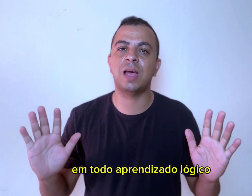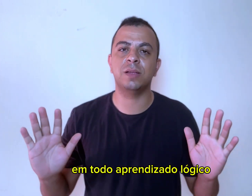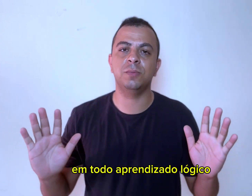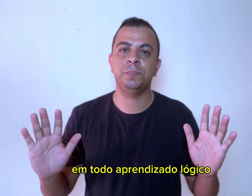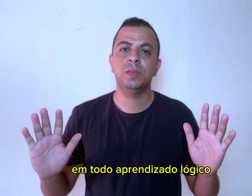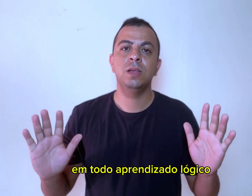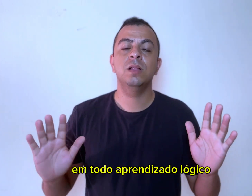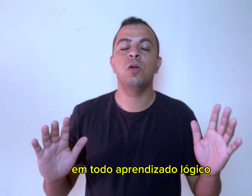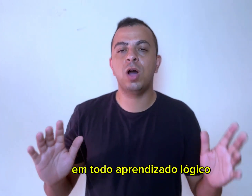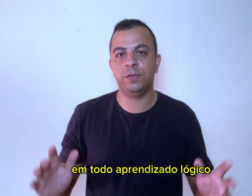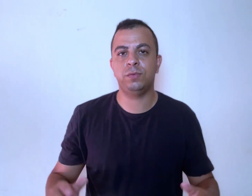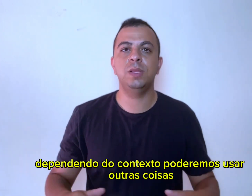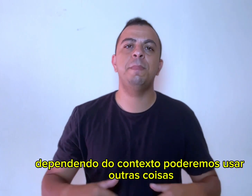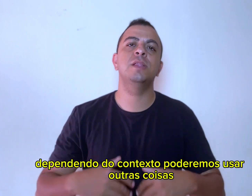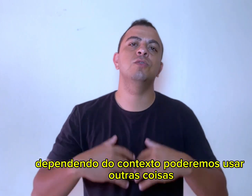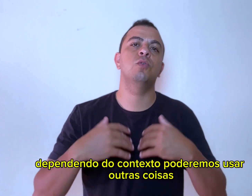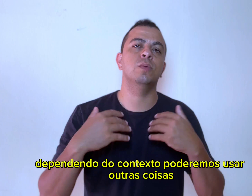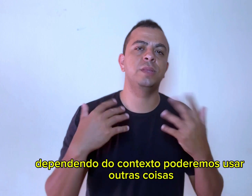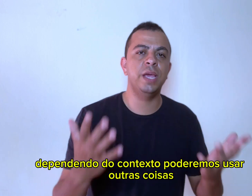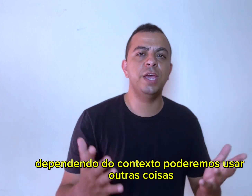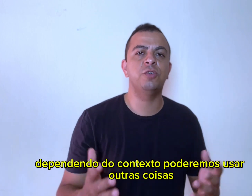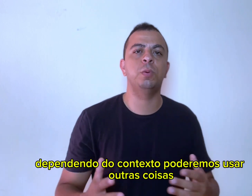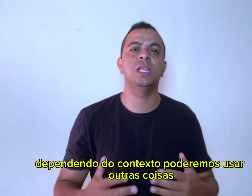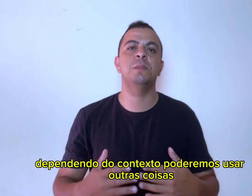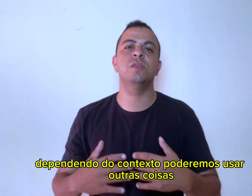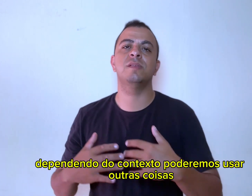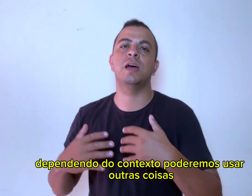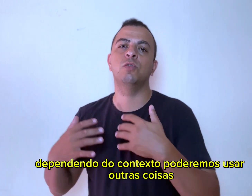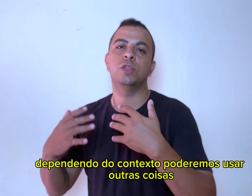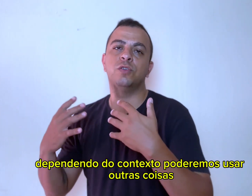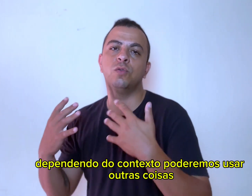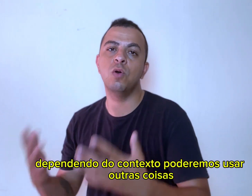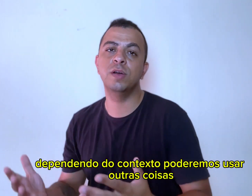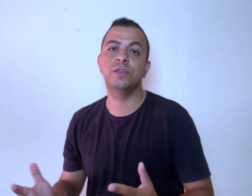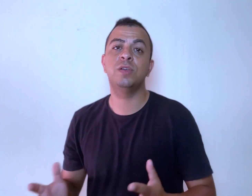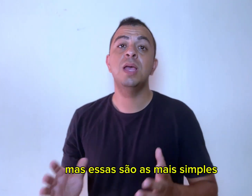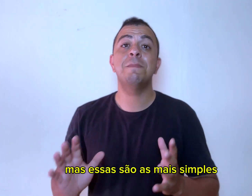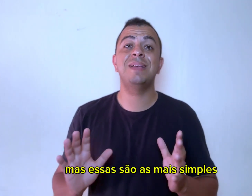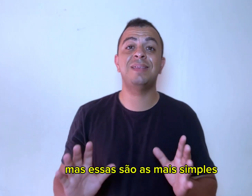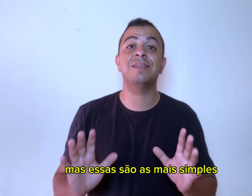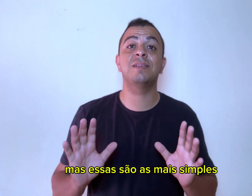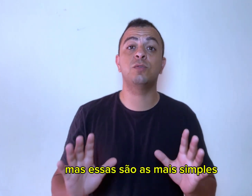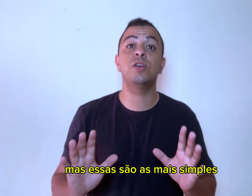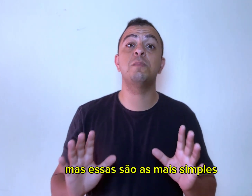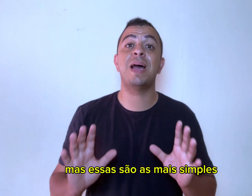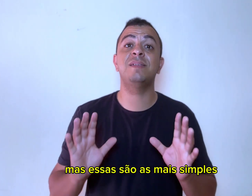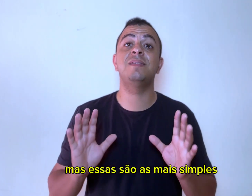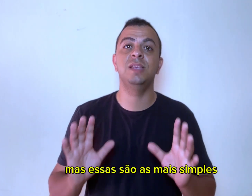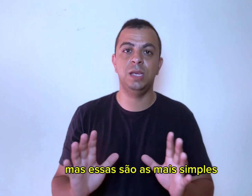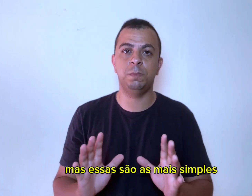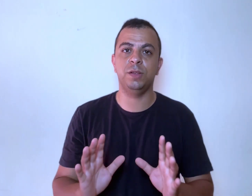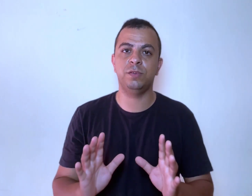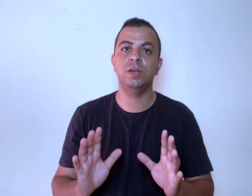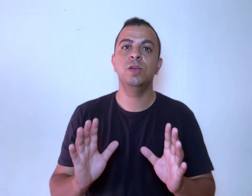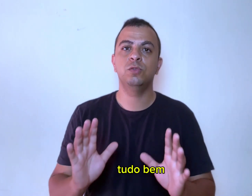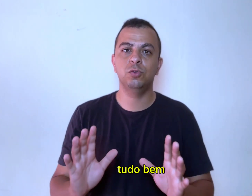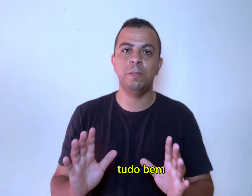aprendizado. Lógico, dependendo do contexto, poderemos usar outras coisas, mas essas são as mais simples. Tudo